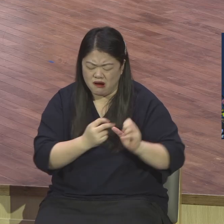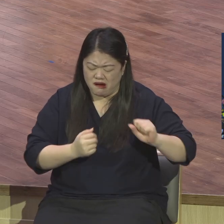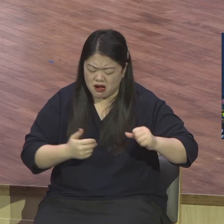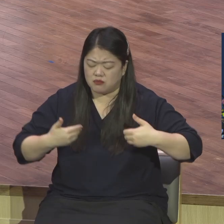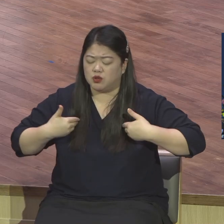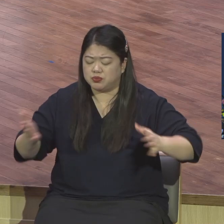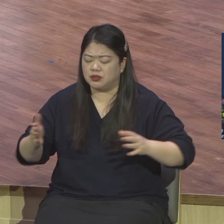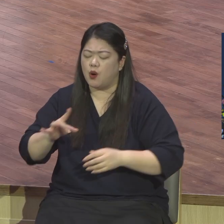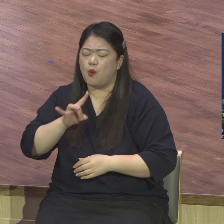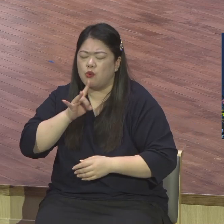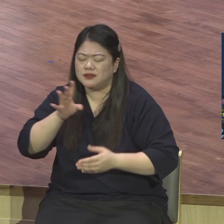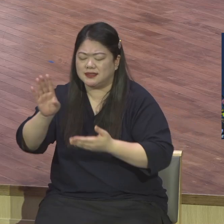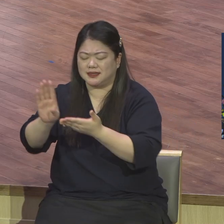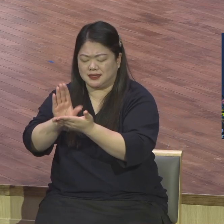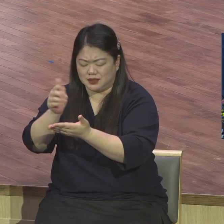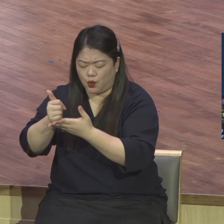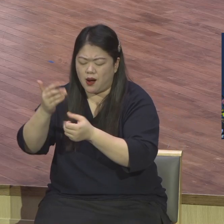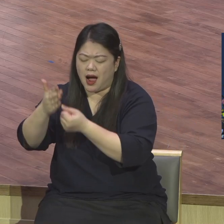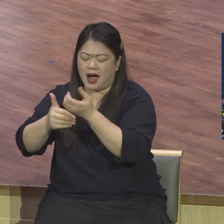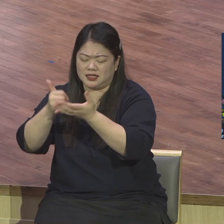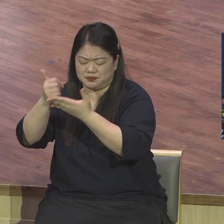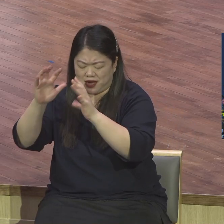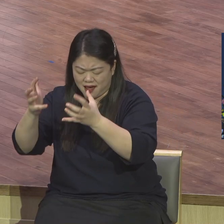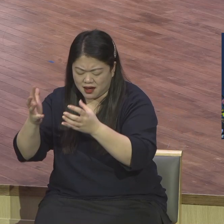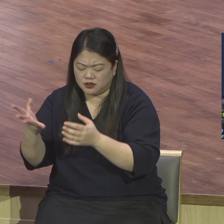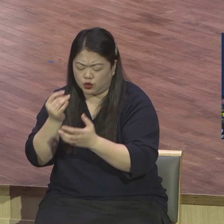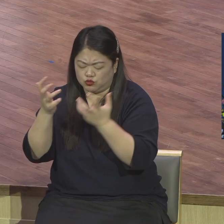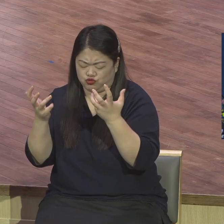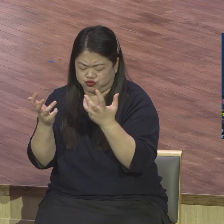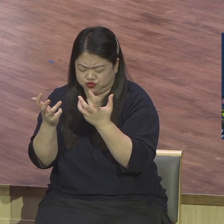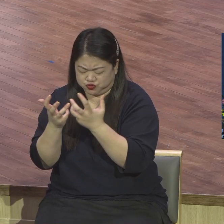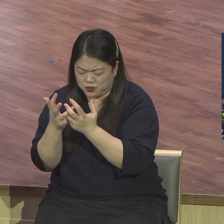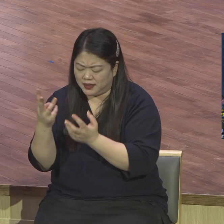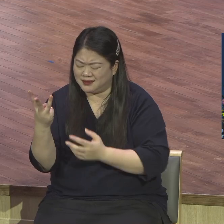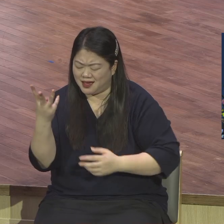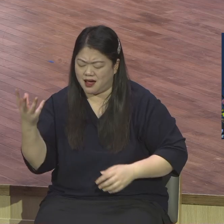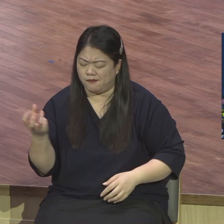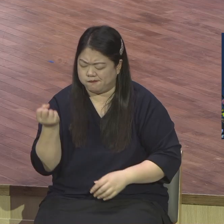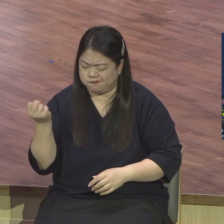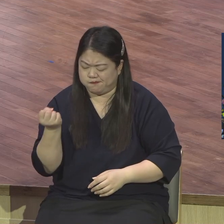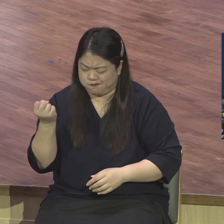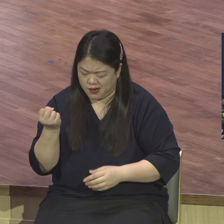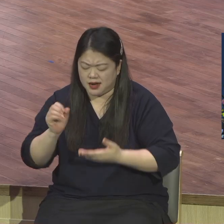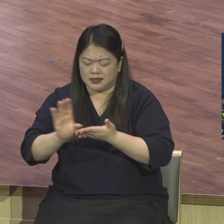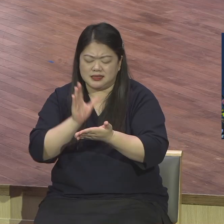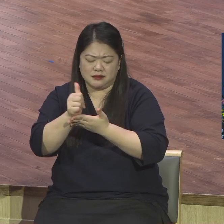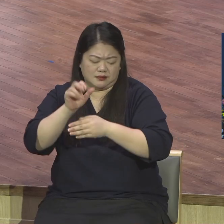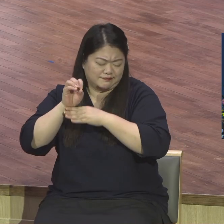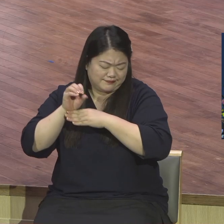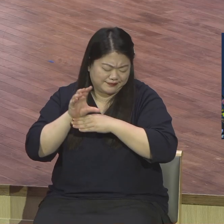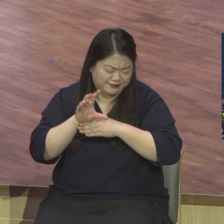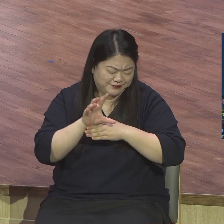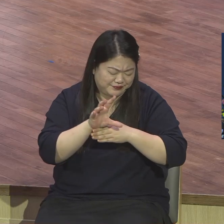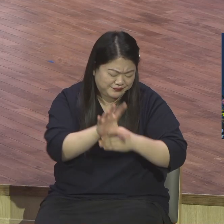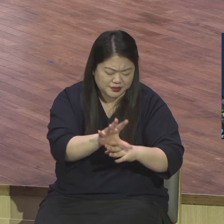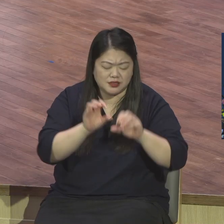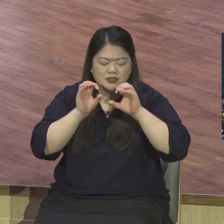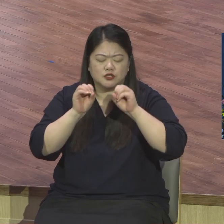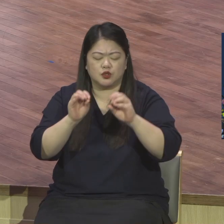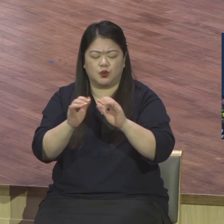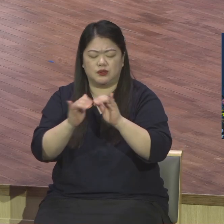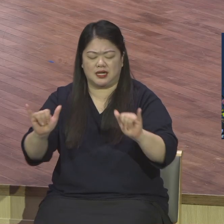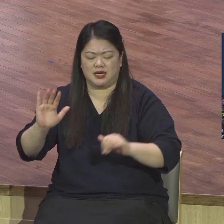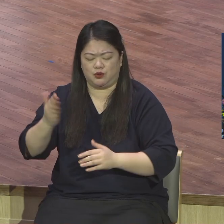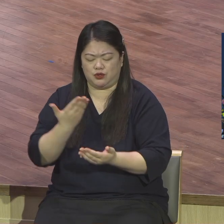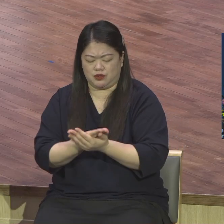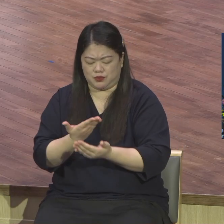나라 누리면서 현장에서 정말 그리스도의 빛을 바라는 현장 전도 제자들이 되게 하여 주옵소서.